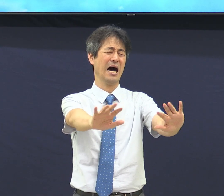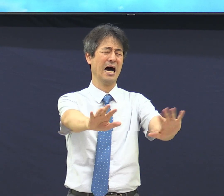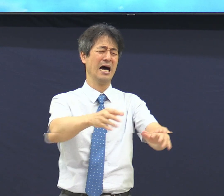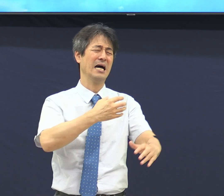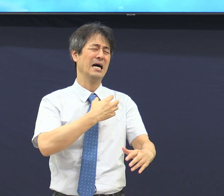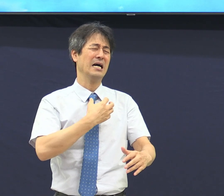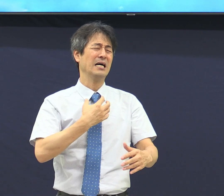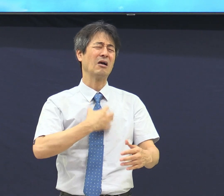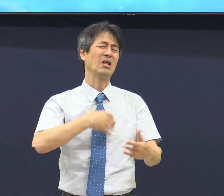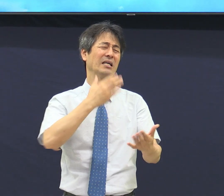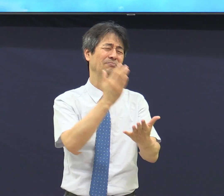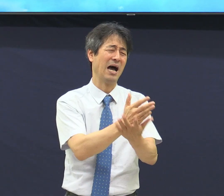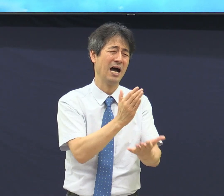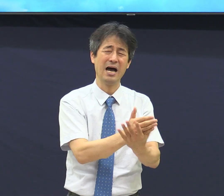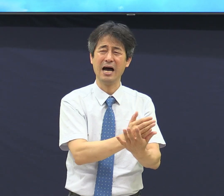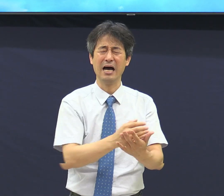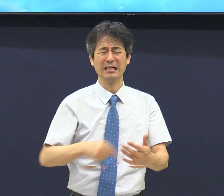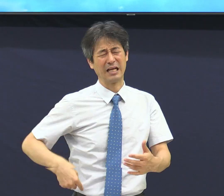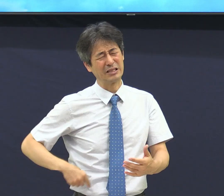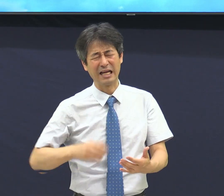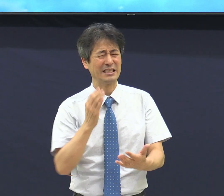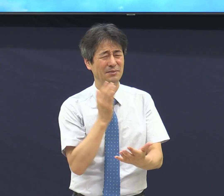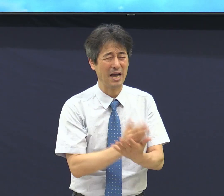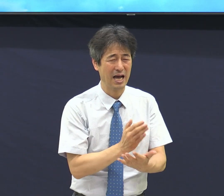두려워하는 형제들에게 걱정하지 말라.